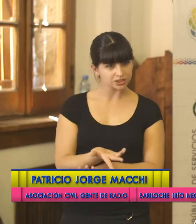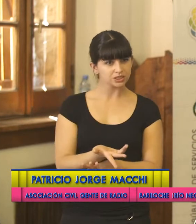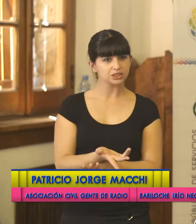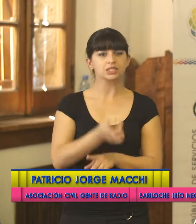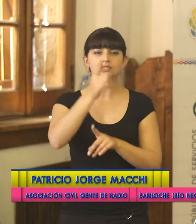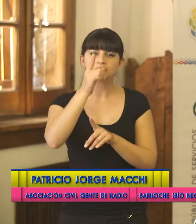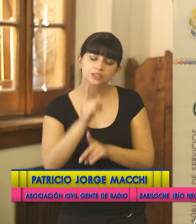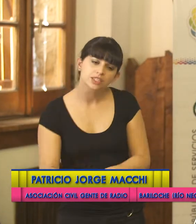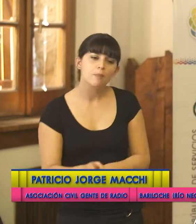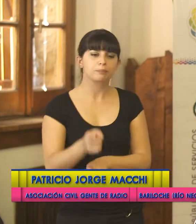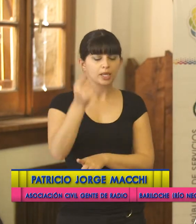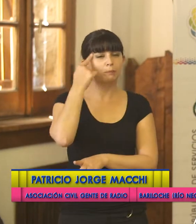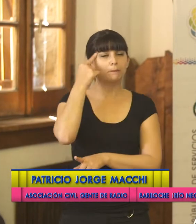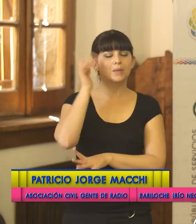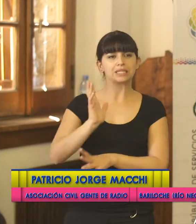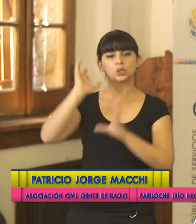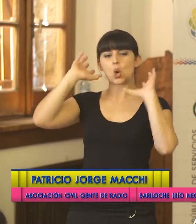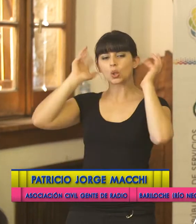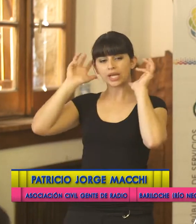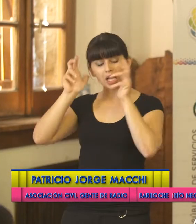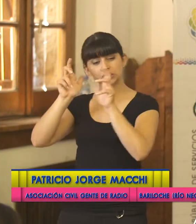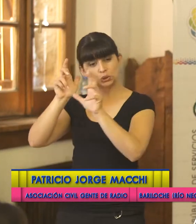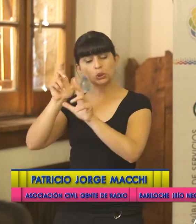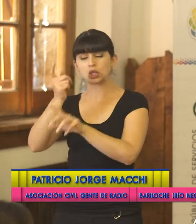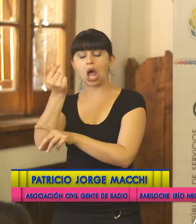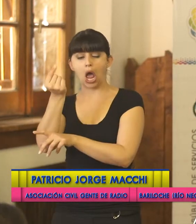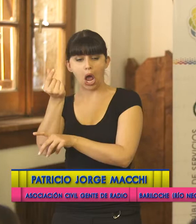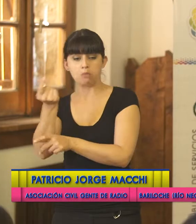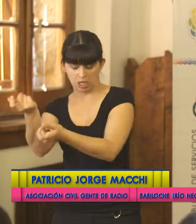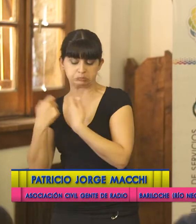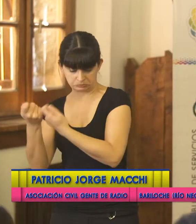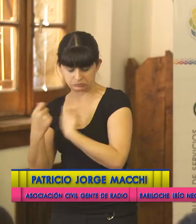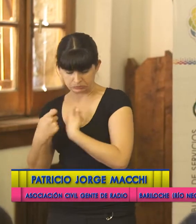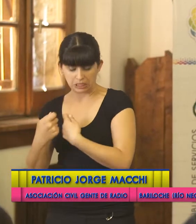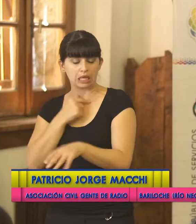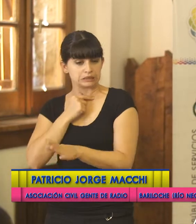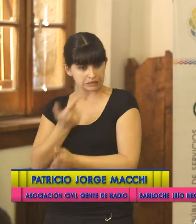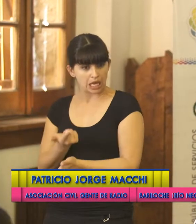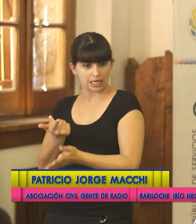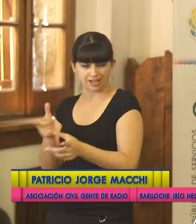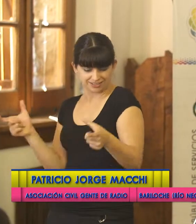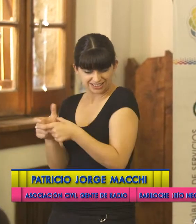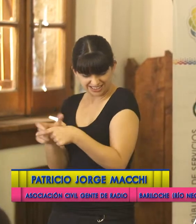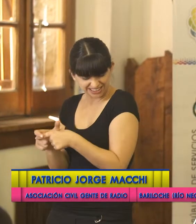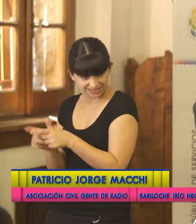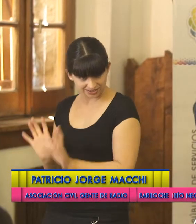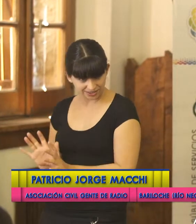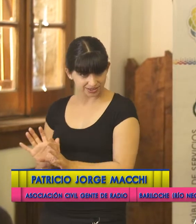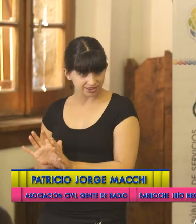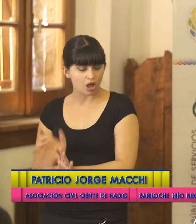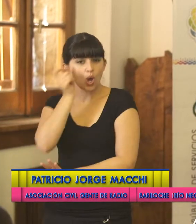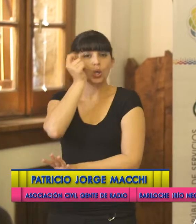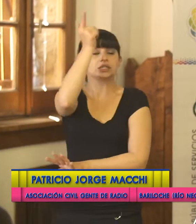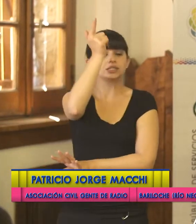radios con fines de lucro pequeñas entonces fue